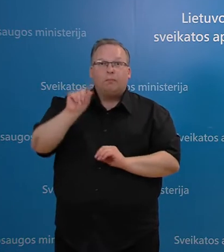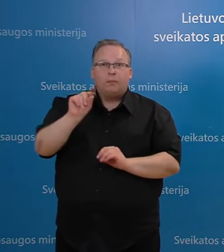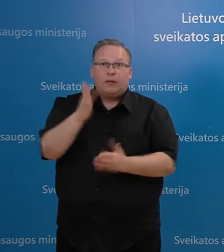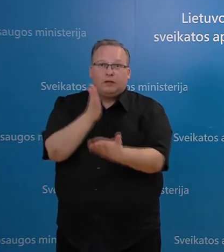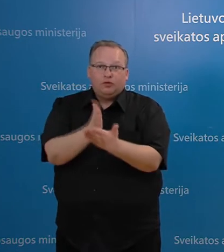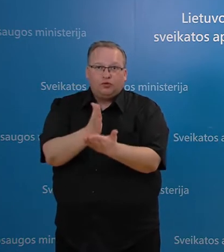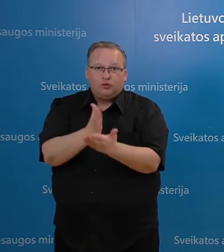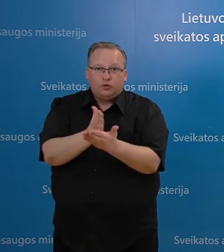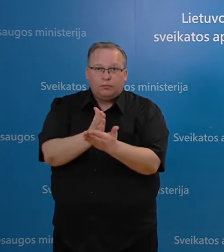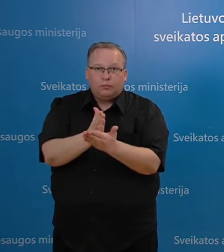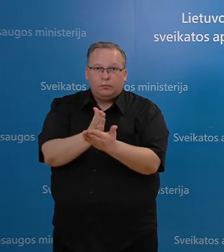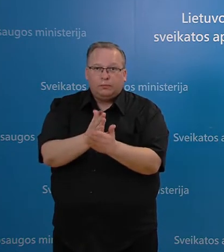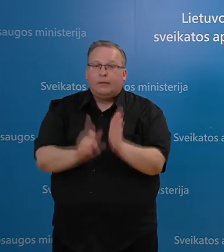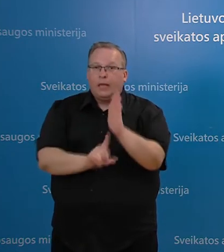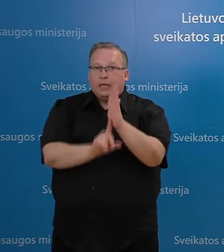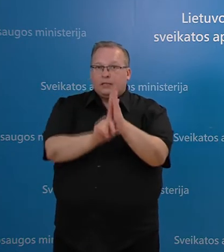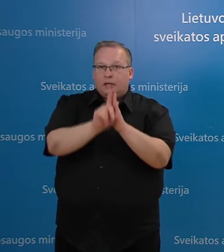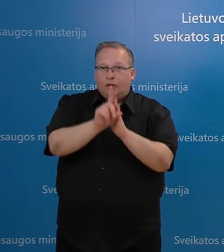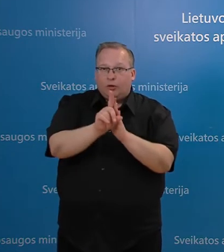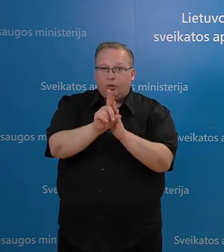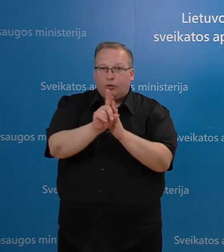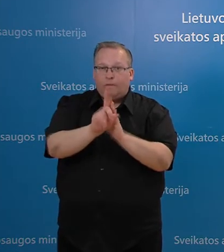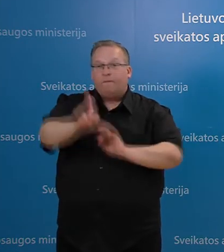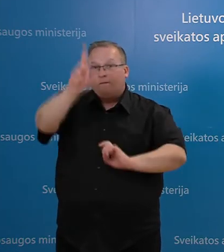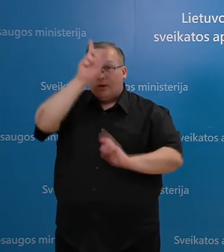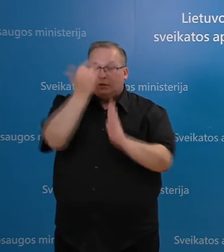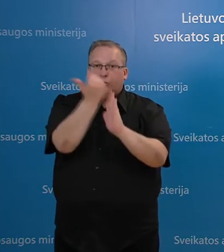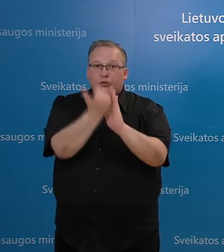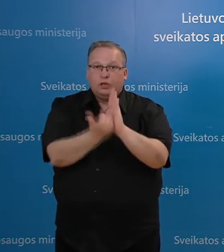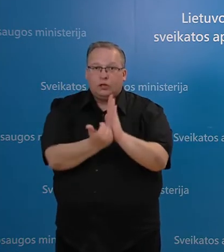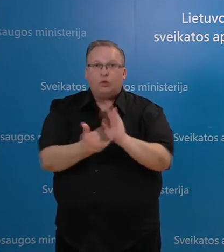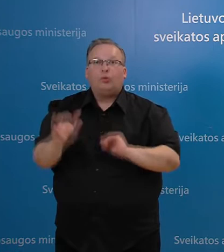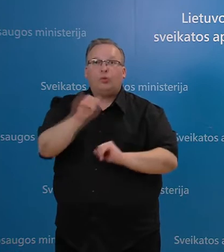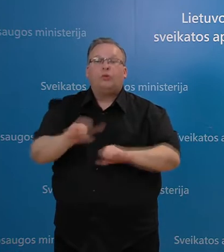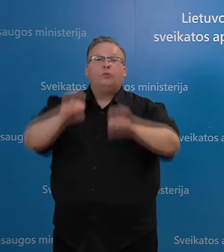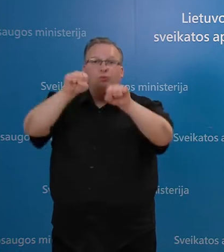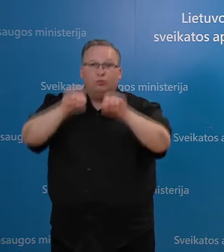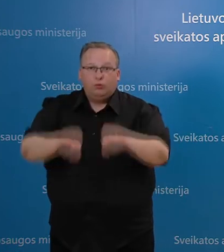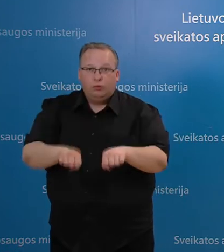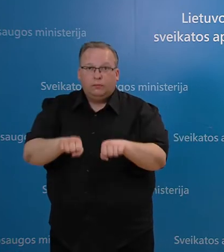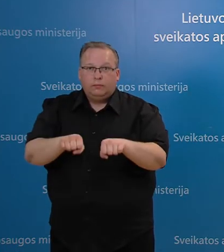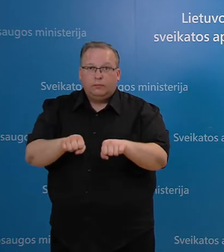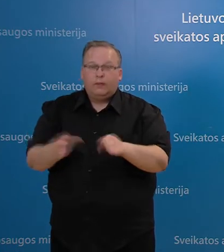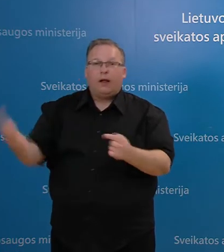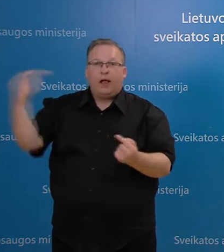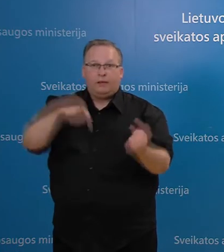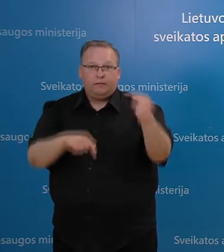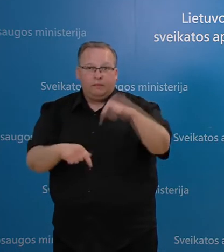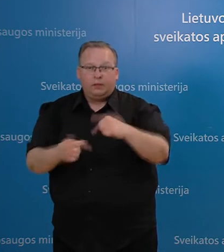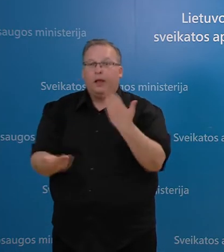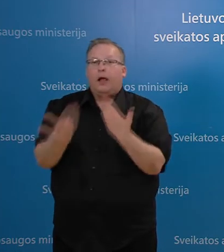yra, na, įsigalioja tiesiog šalių sąrašas, iš kurių galima atvykti arba iš